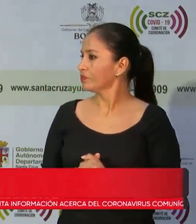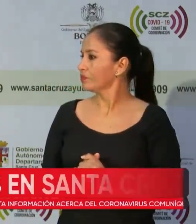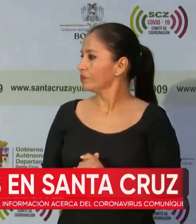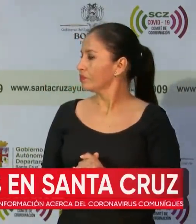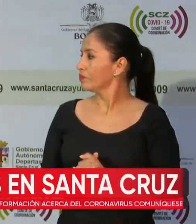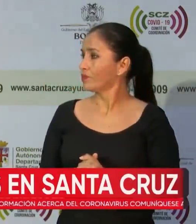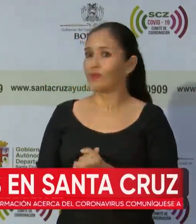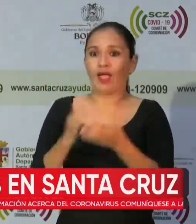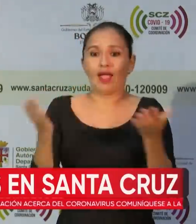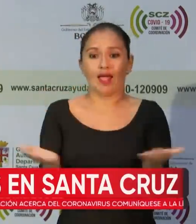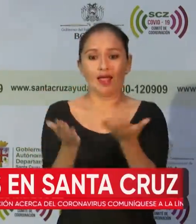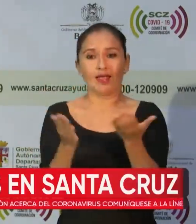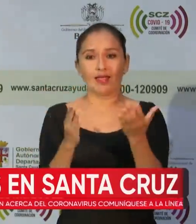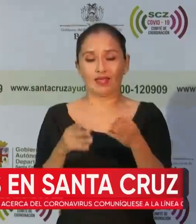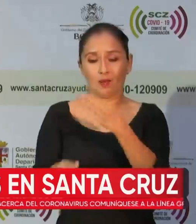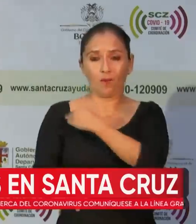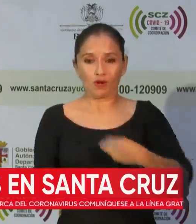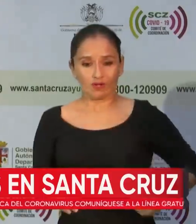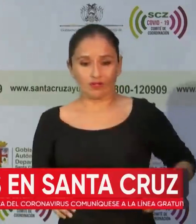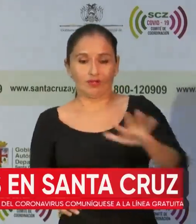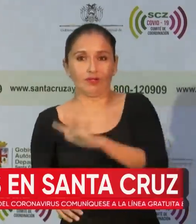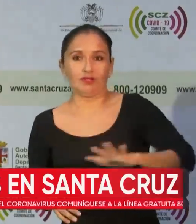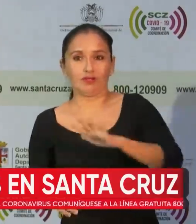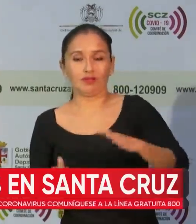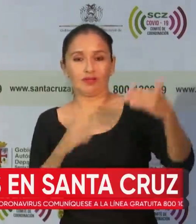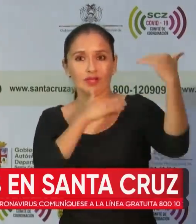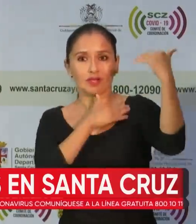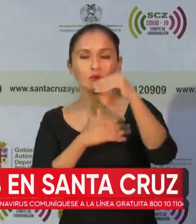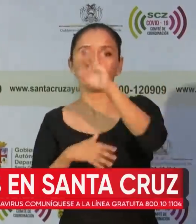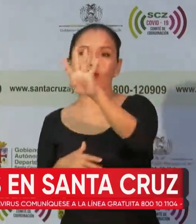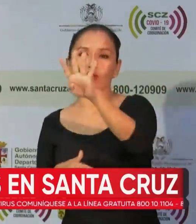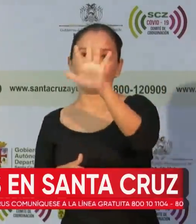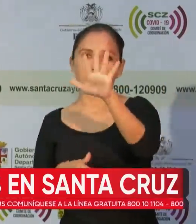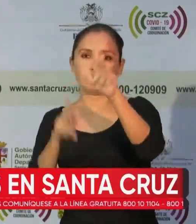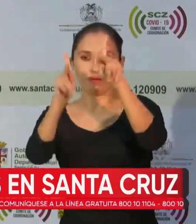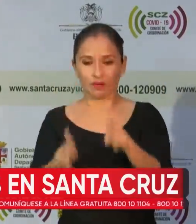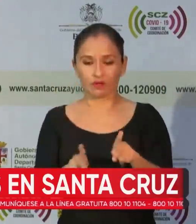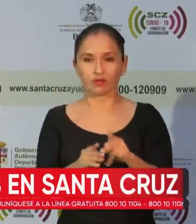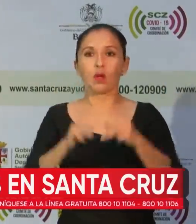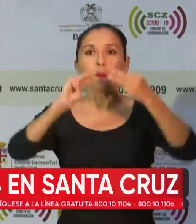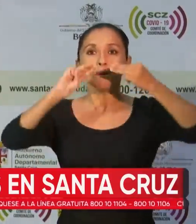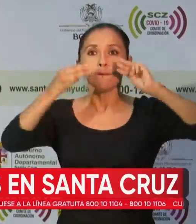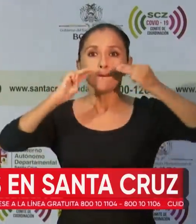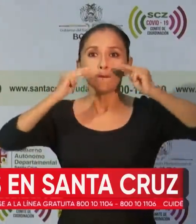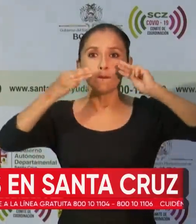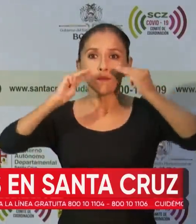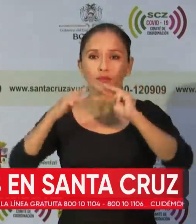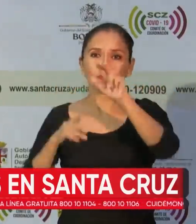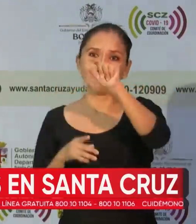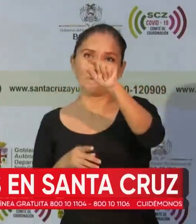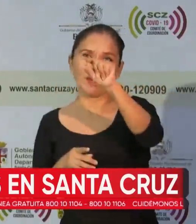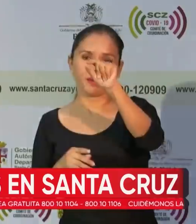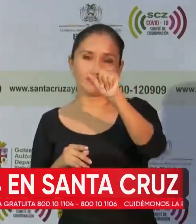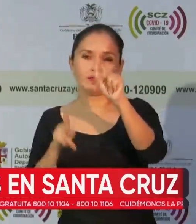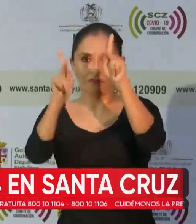En el municipio de Santa Cruz de la Sierra, 45 casos. Municipio de Montero, 20